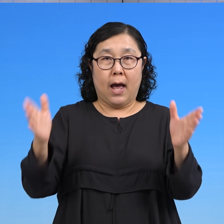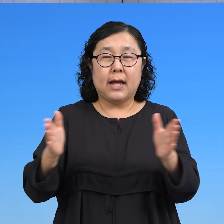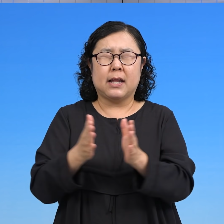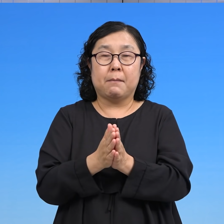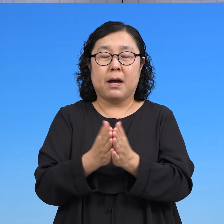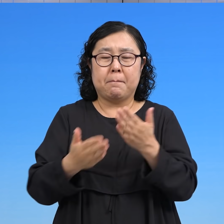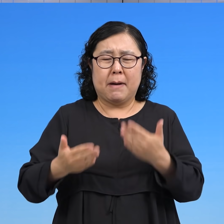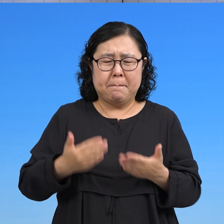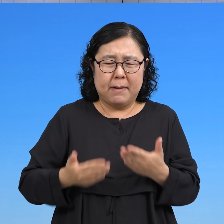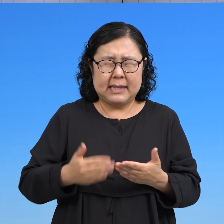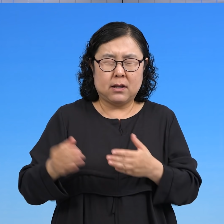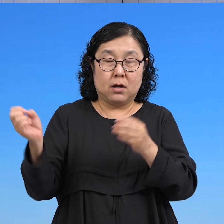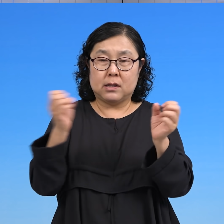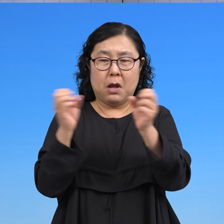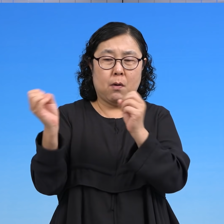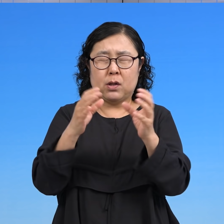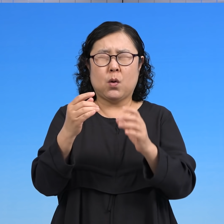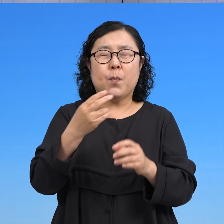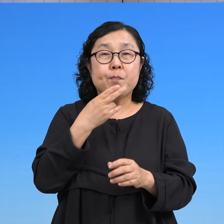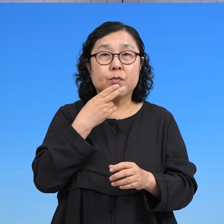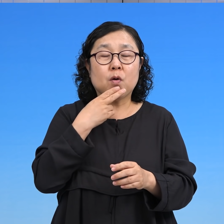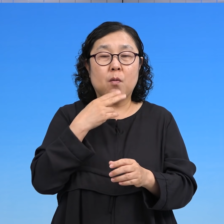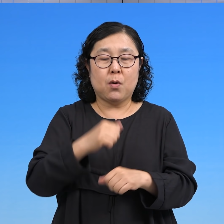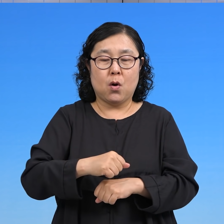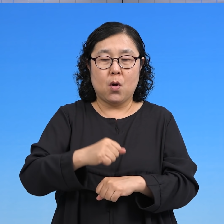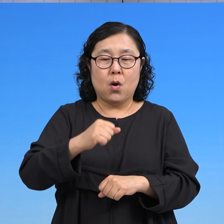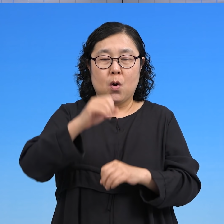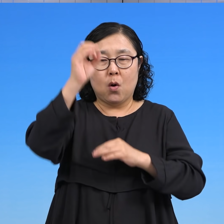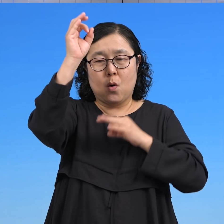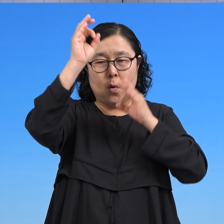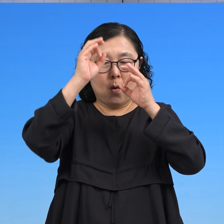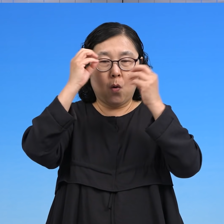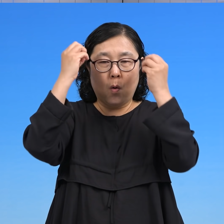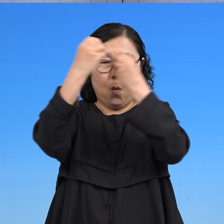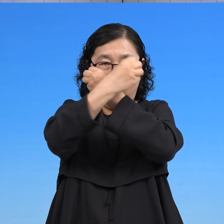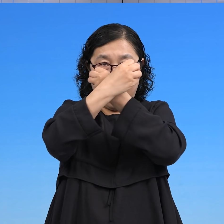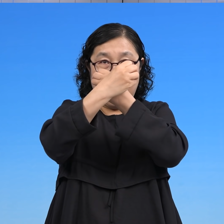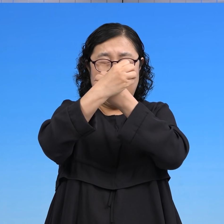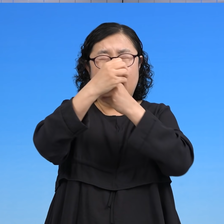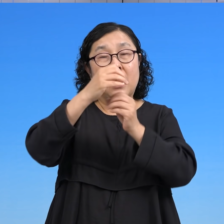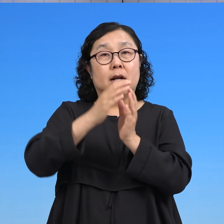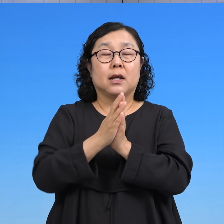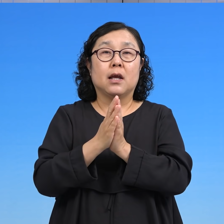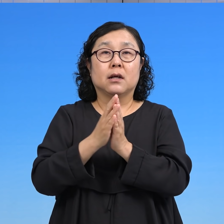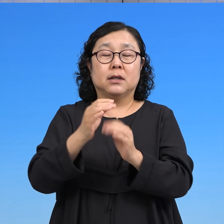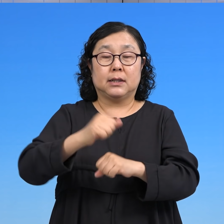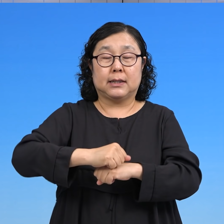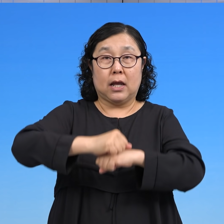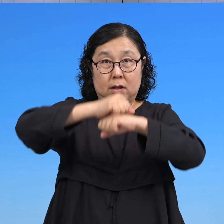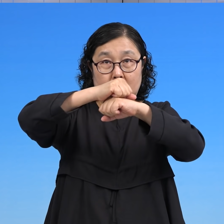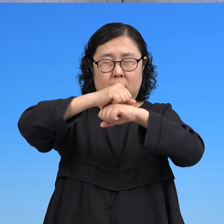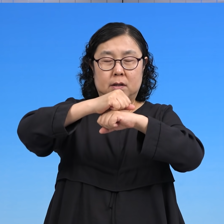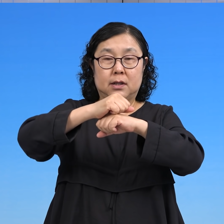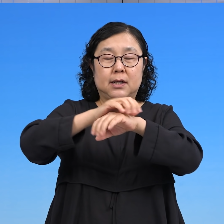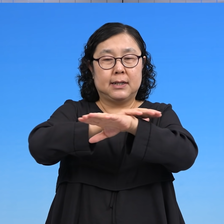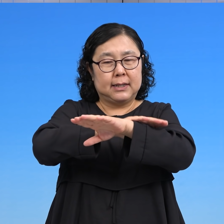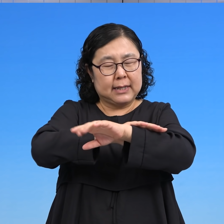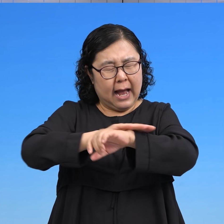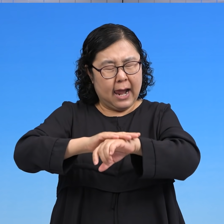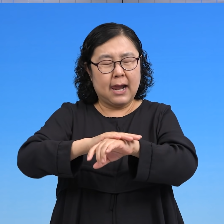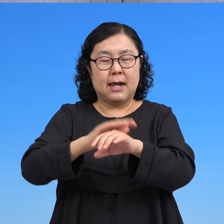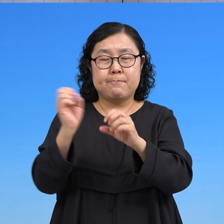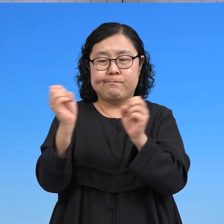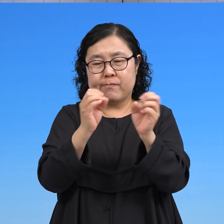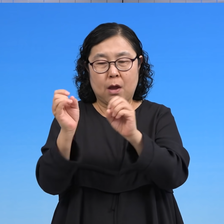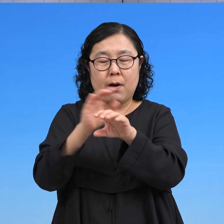늦게 들어오고 해서 부부간에 대화가 없고 또 오해가 쌓이고 했던 걸 이번에 잘 풀고 굉장히 부부간에